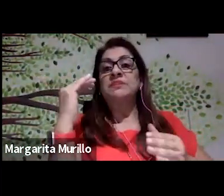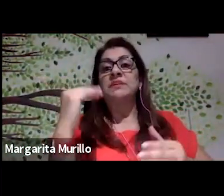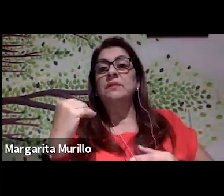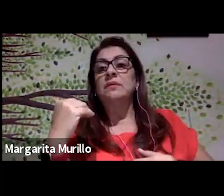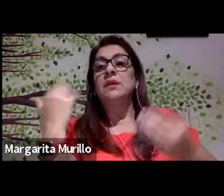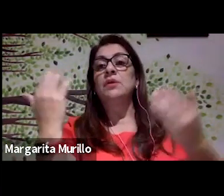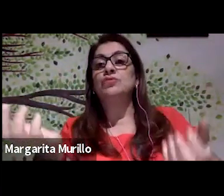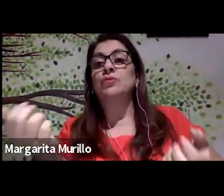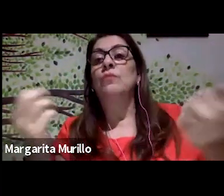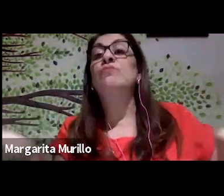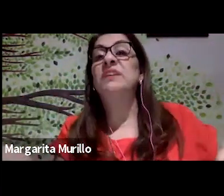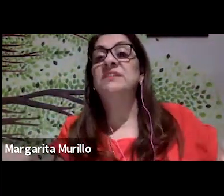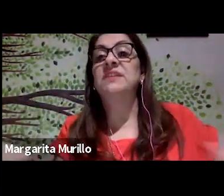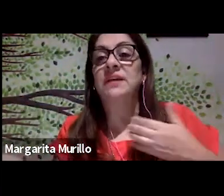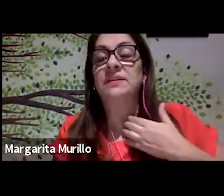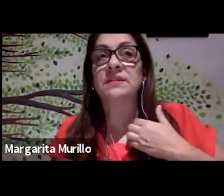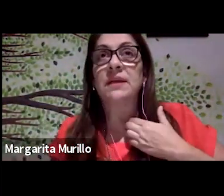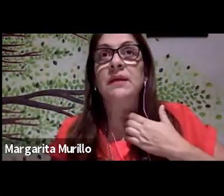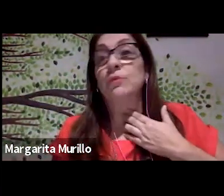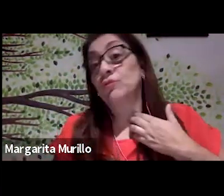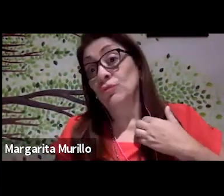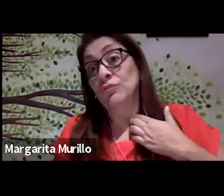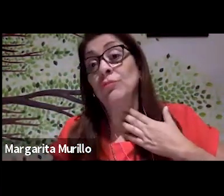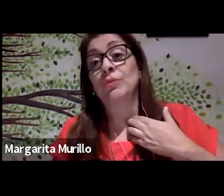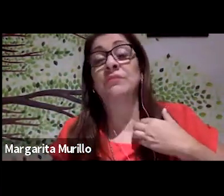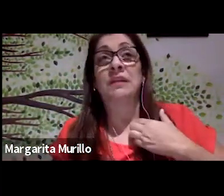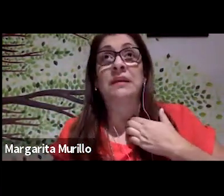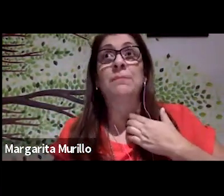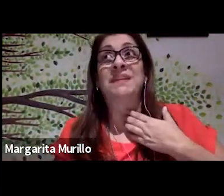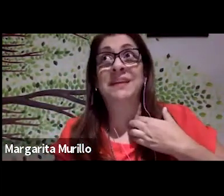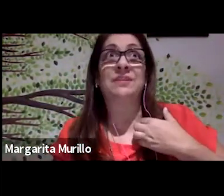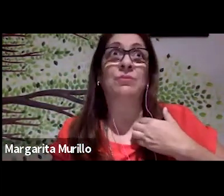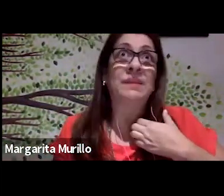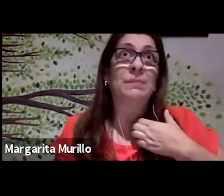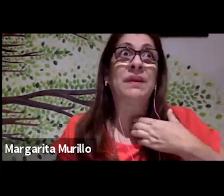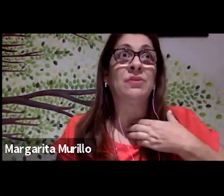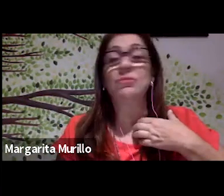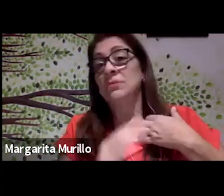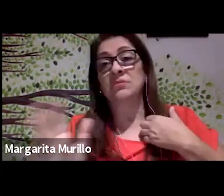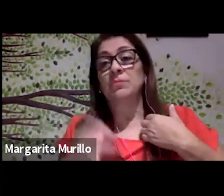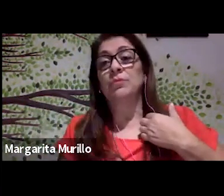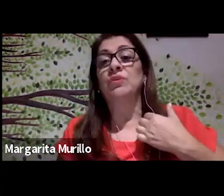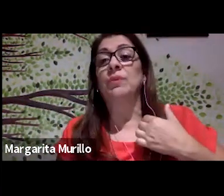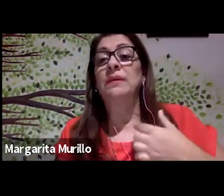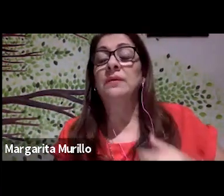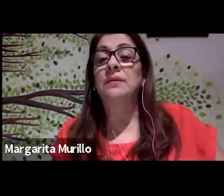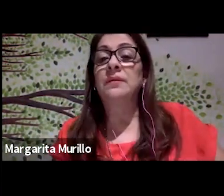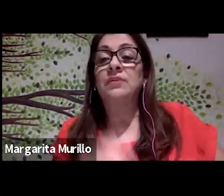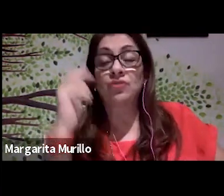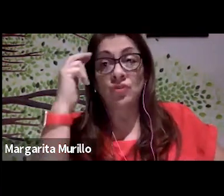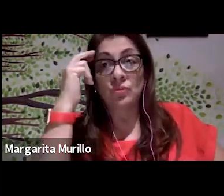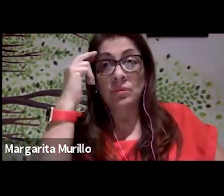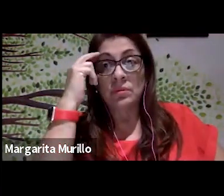porque vamos a tener hijos fuertes y grandes pero eso es un error porque en realidad el pene grande o el pene pequeño se reproduce igual